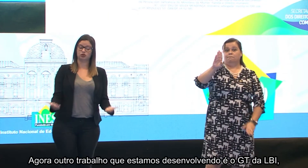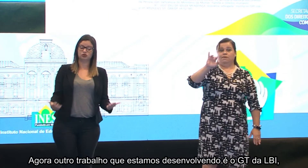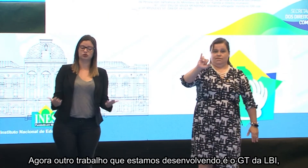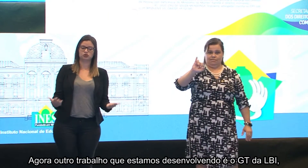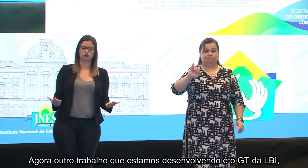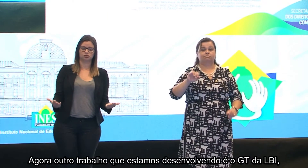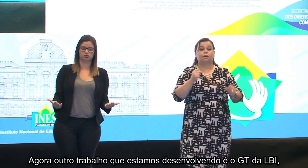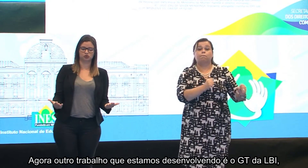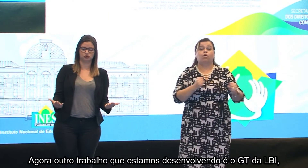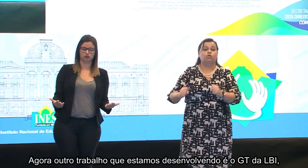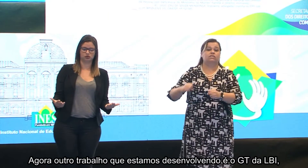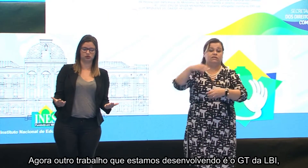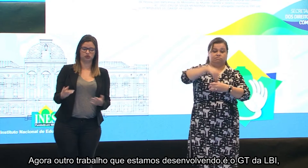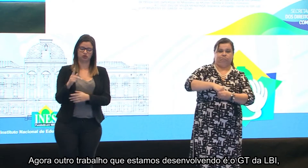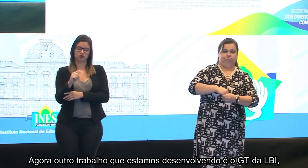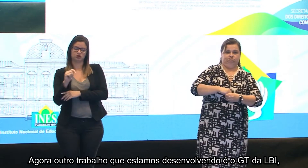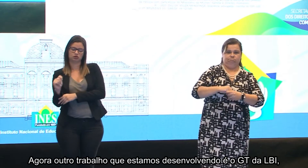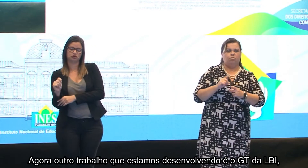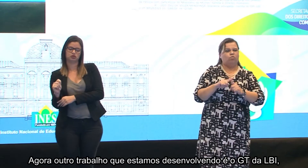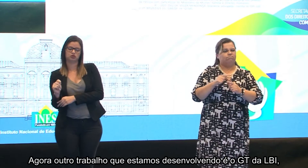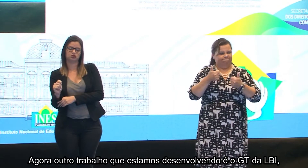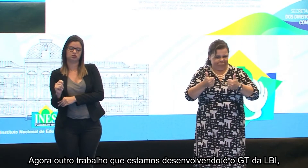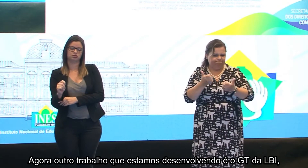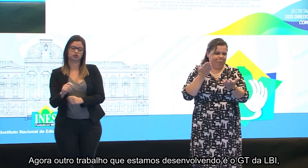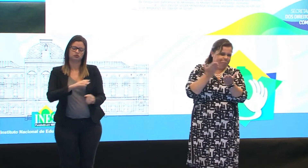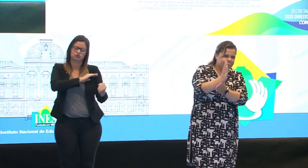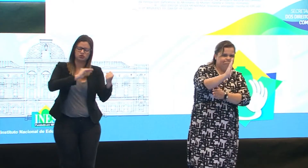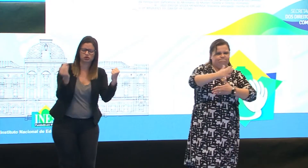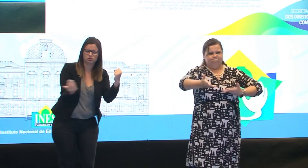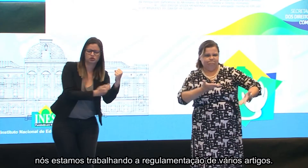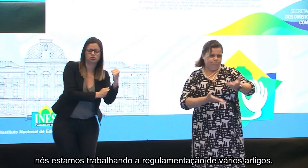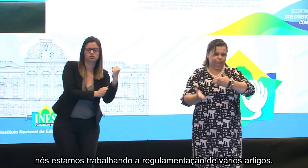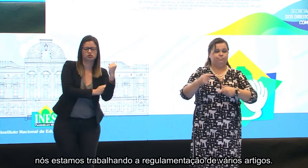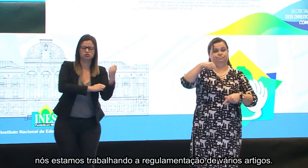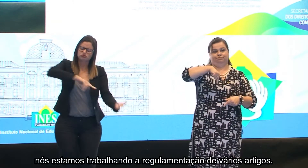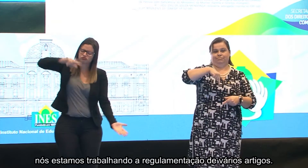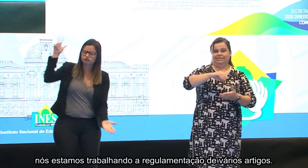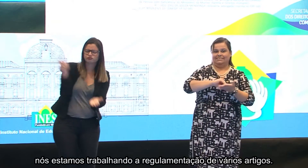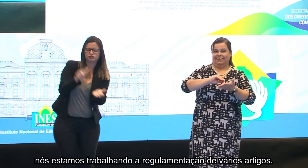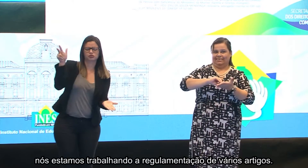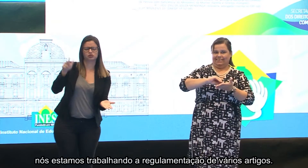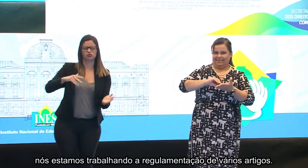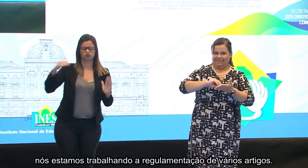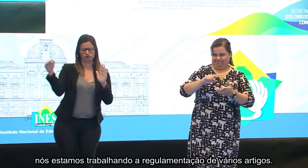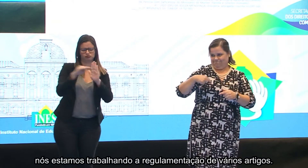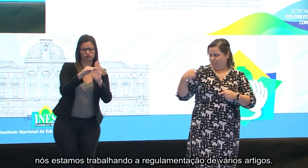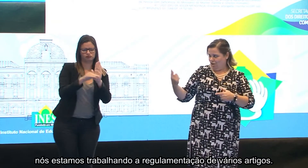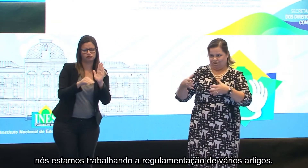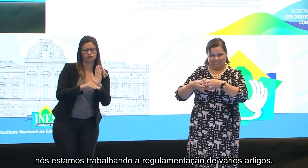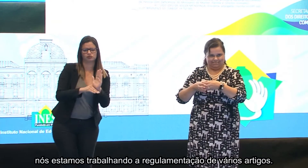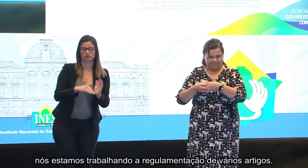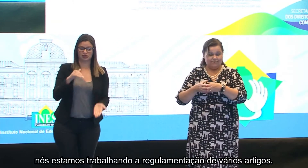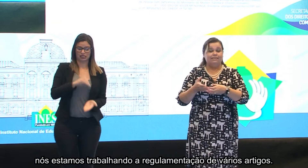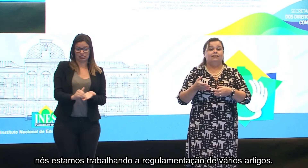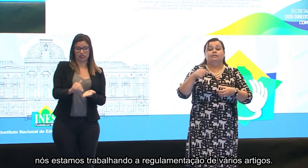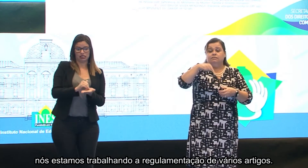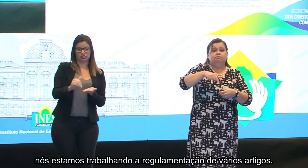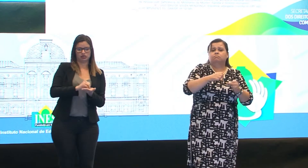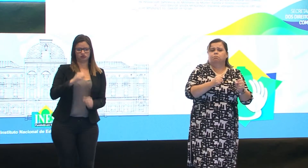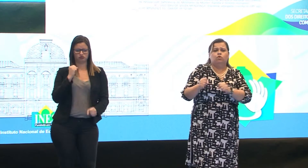Agora, outro trabalho que estamos desenvolvendo é o GT da LBI. Então, nós estamos ali trabalhando a regulamentação de vários artigos. A